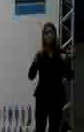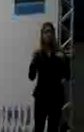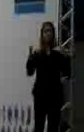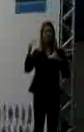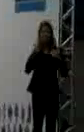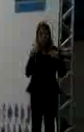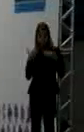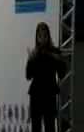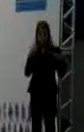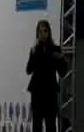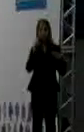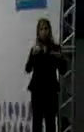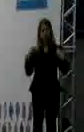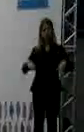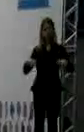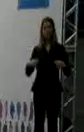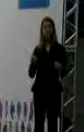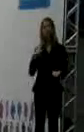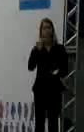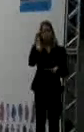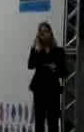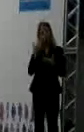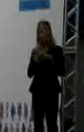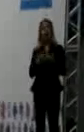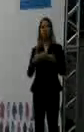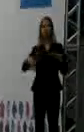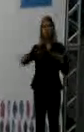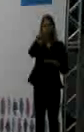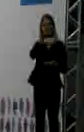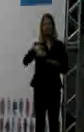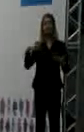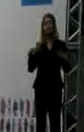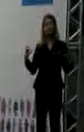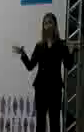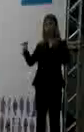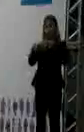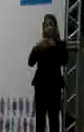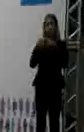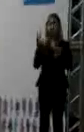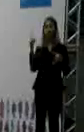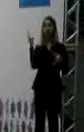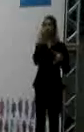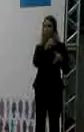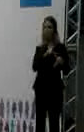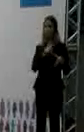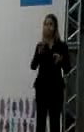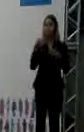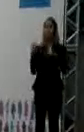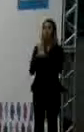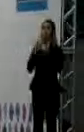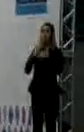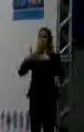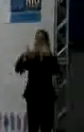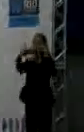fundamental que seja feito. Então, eu acredito que a partir das deliberações dessa conferência, essas coisas possam ser construídas.